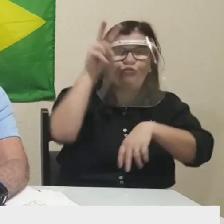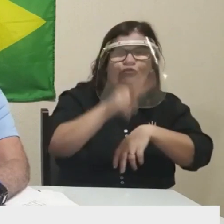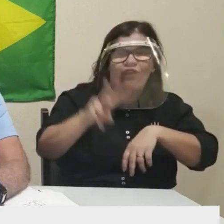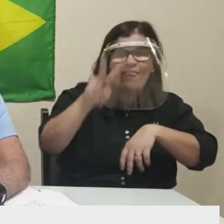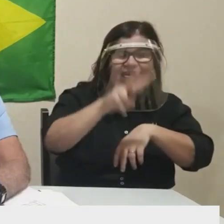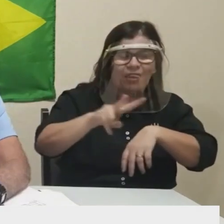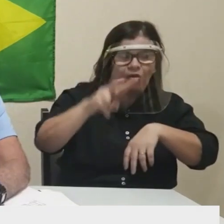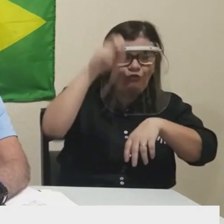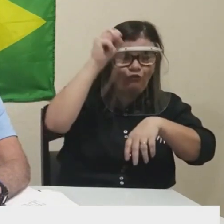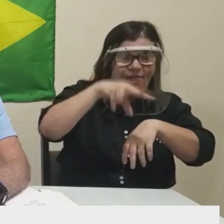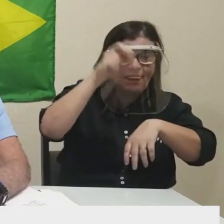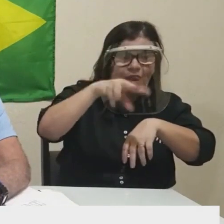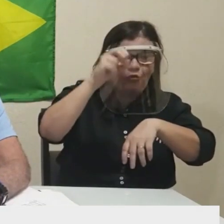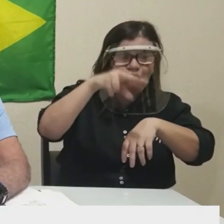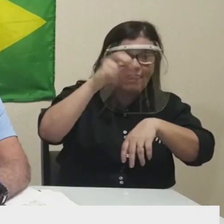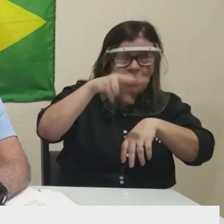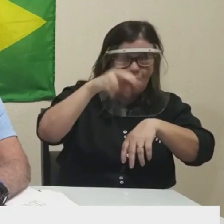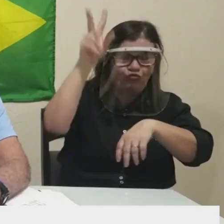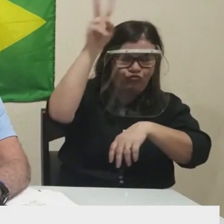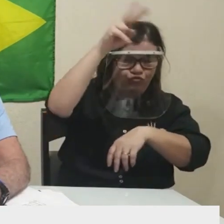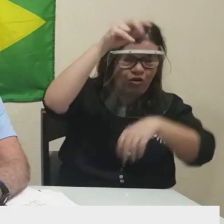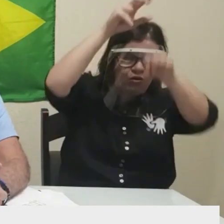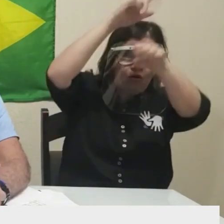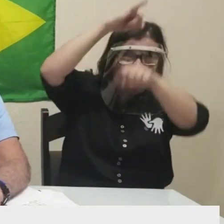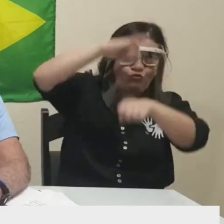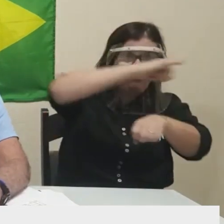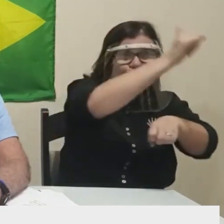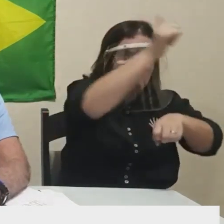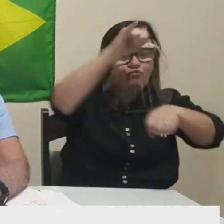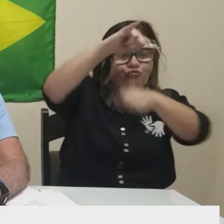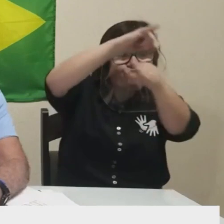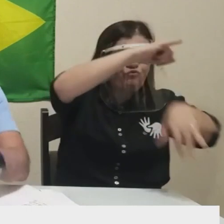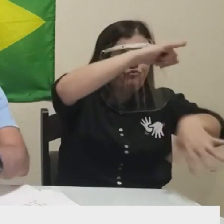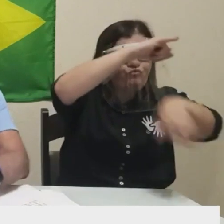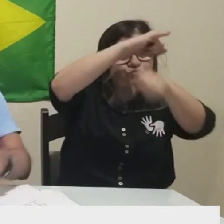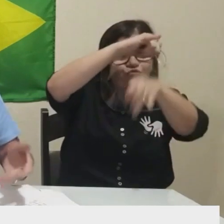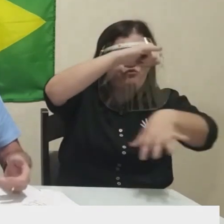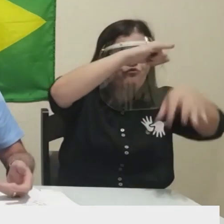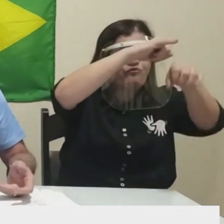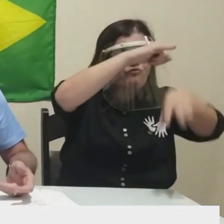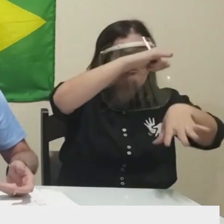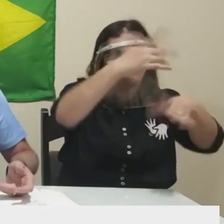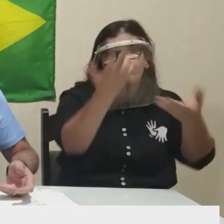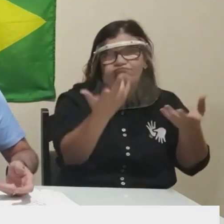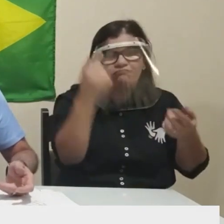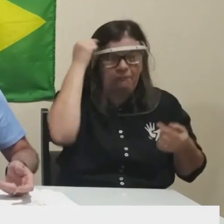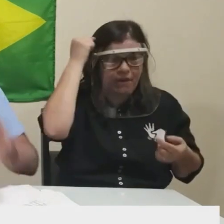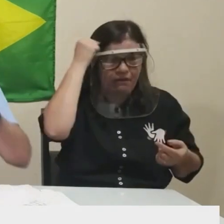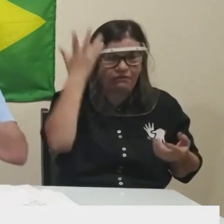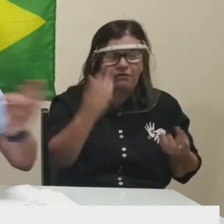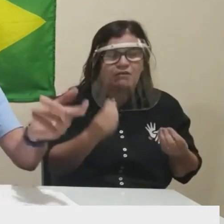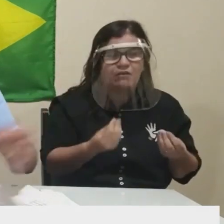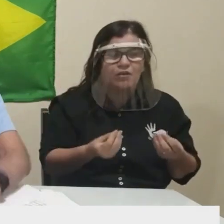ali, qual a possibilidade de alguém se contaminar mais? É, piloto ou com a maquininha nas